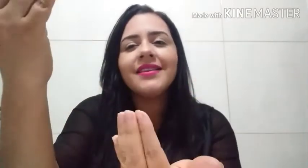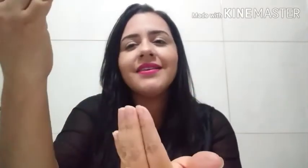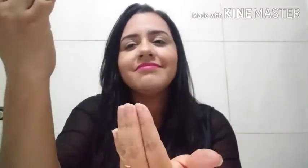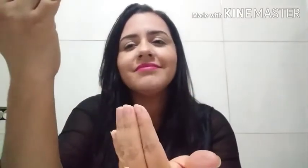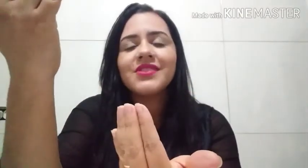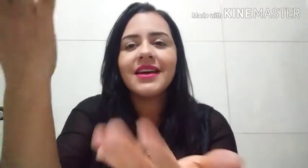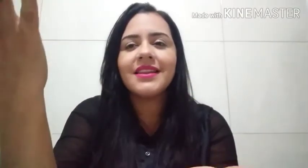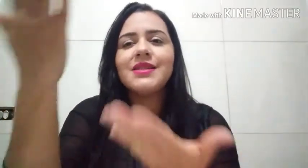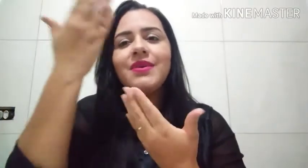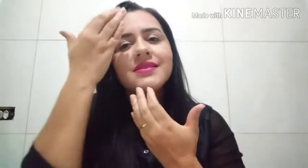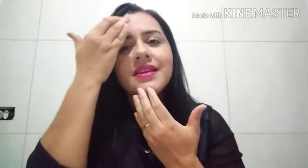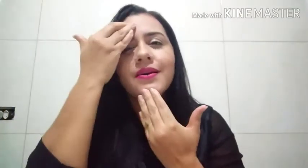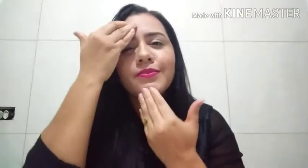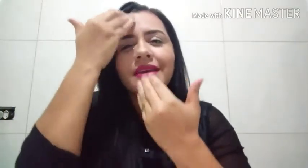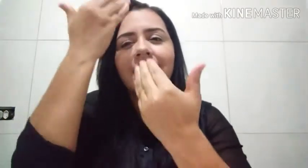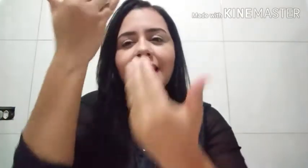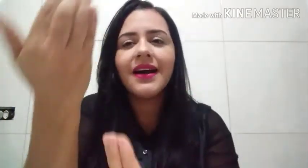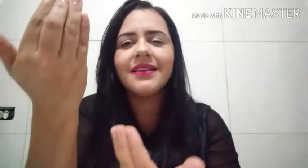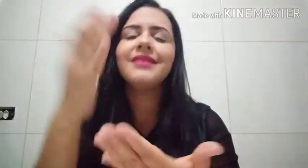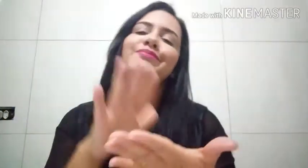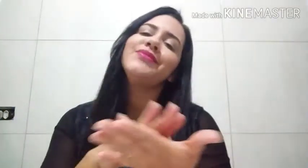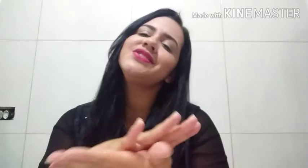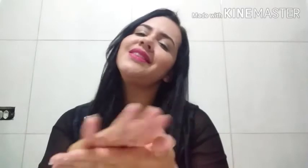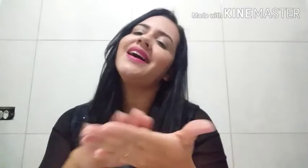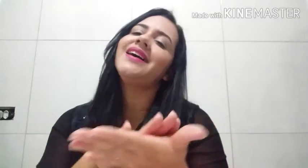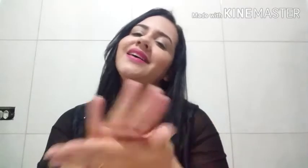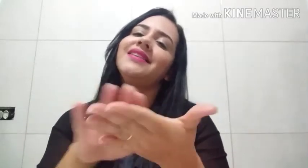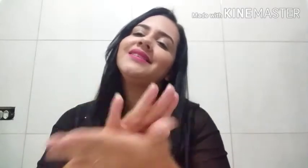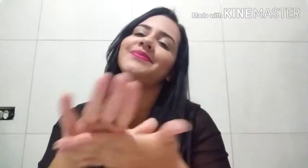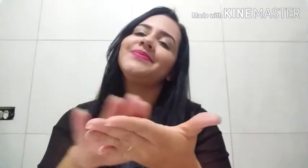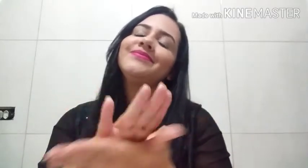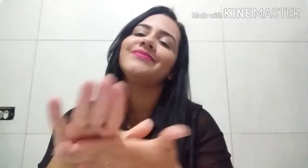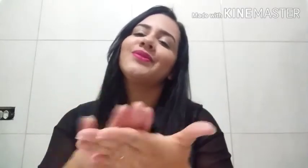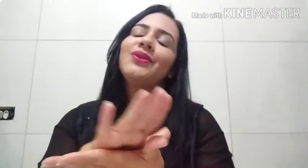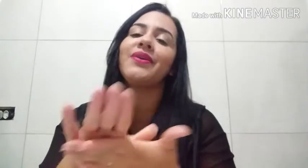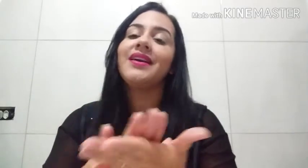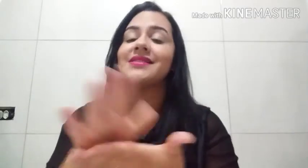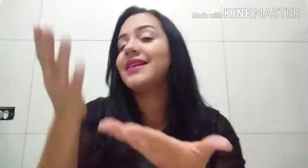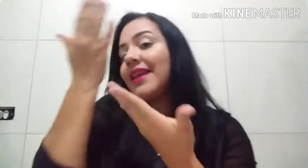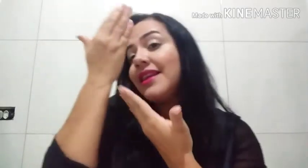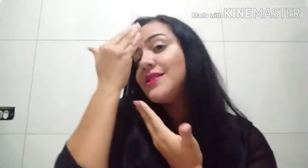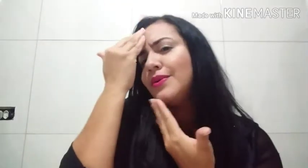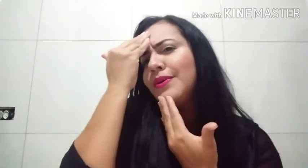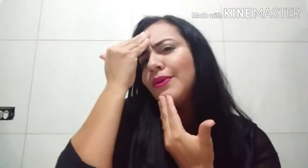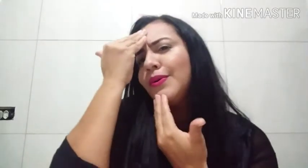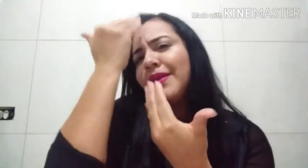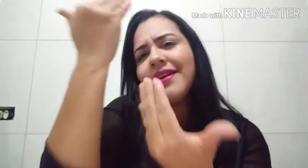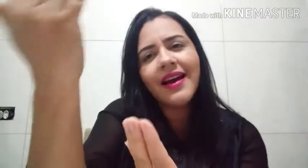obrigada. Os agradecimentos, né? Obrigada. De nada. Quando alguém às vezes agradece, ó.